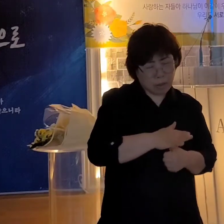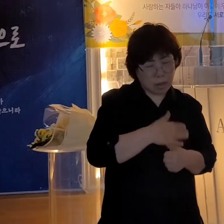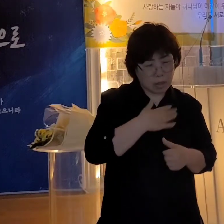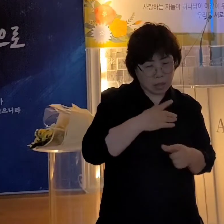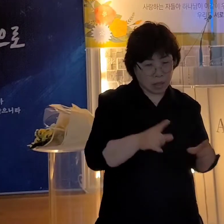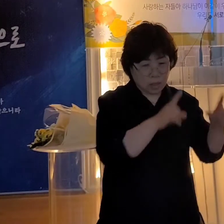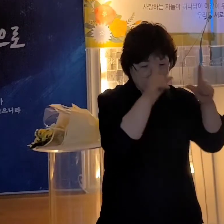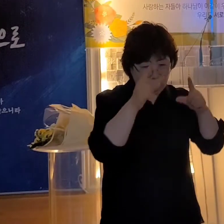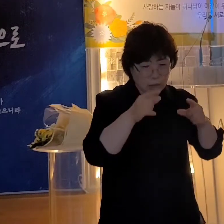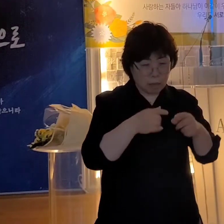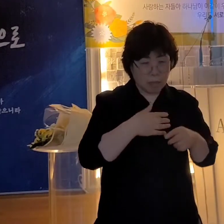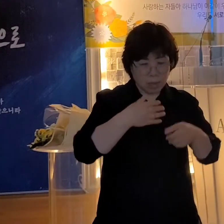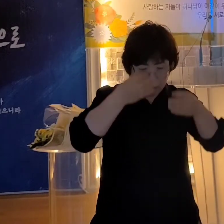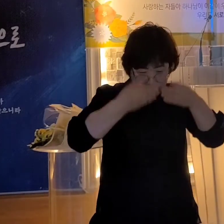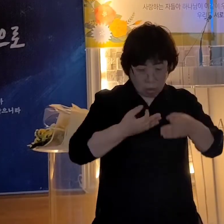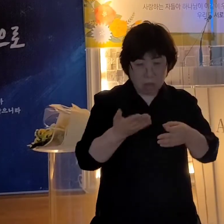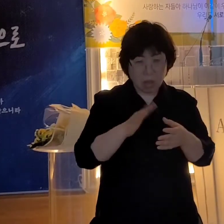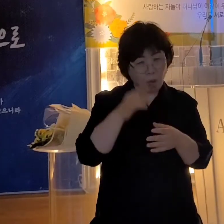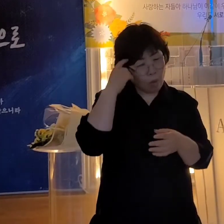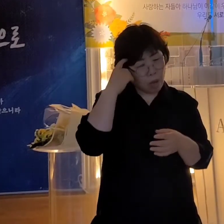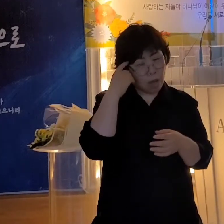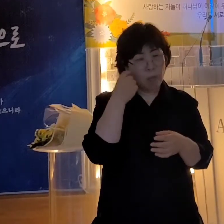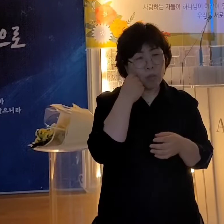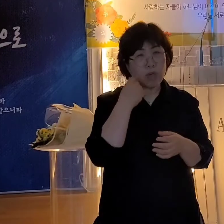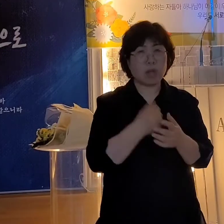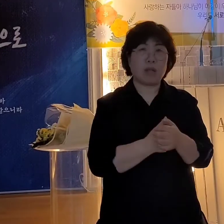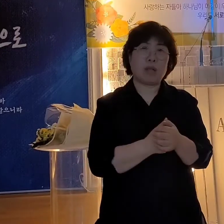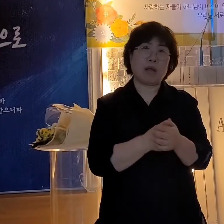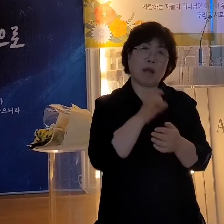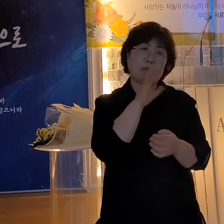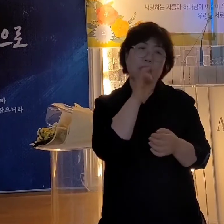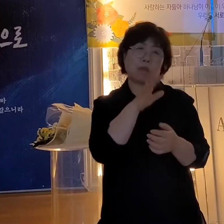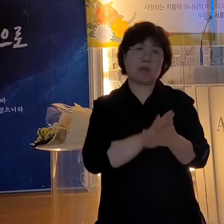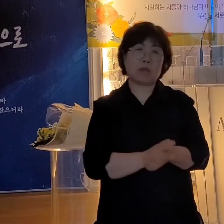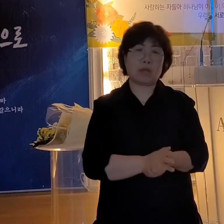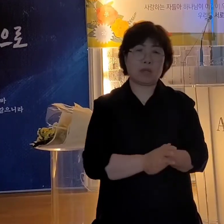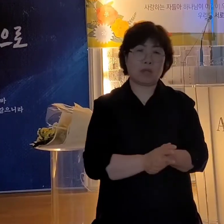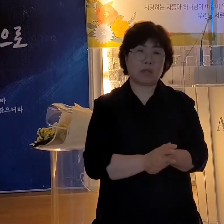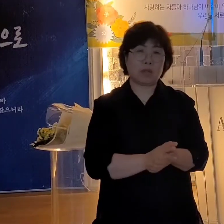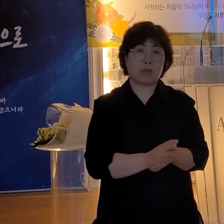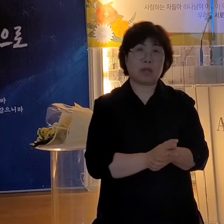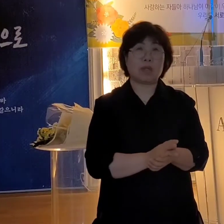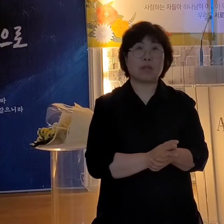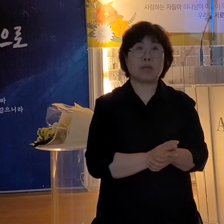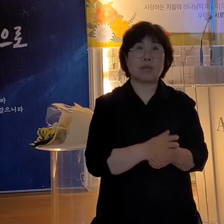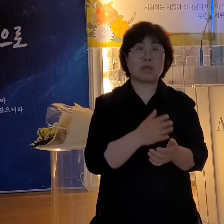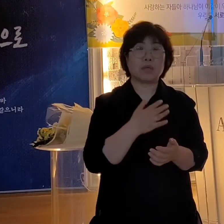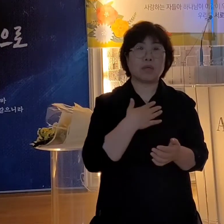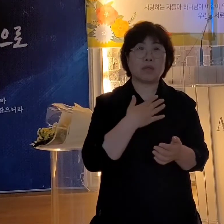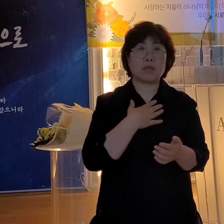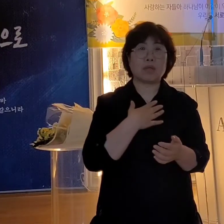살아왔는지 다 알면서 당신까지 막 이러면 안 되지 나한테.